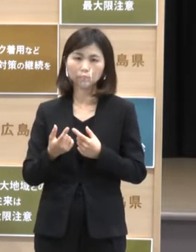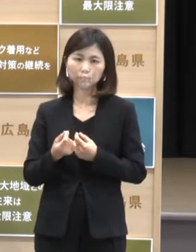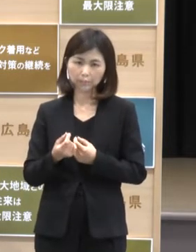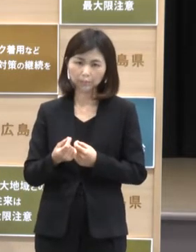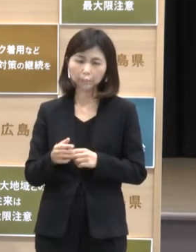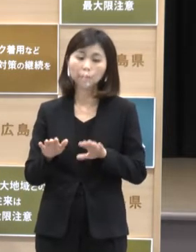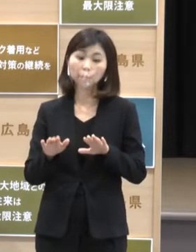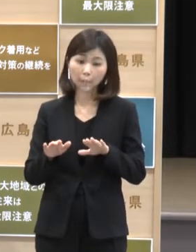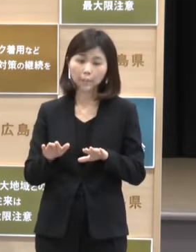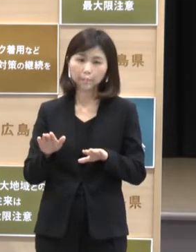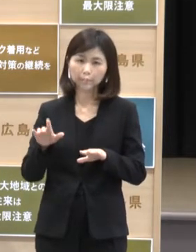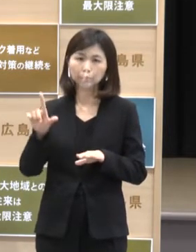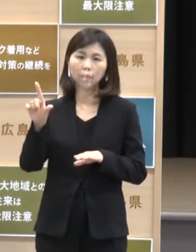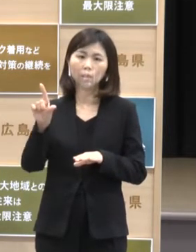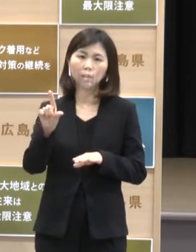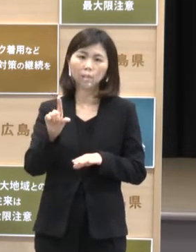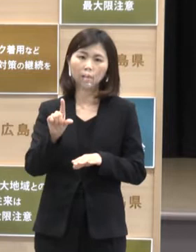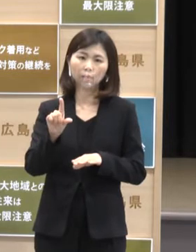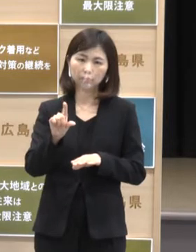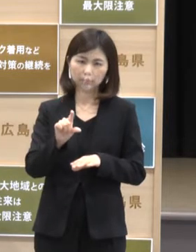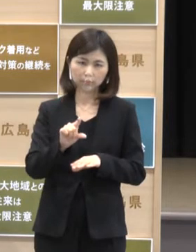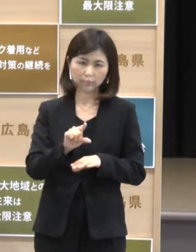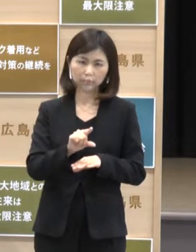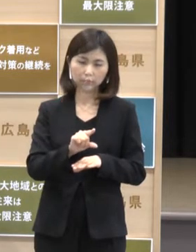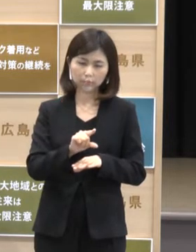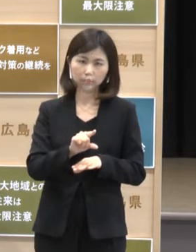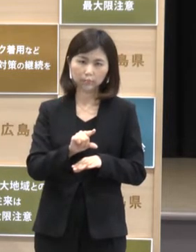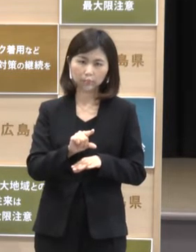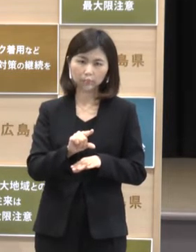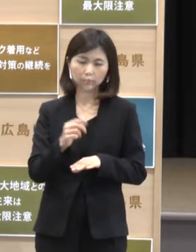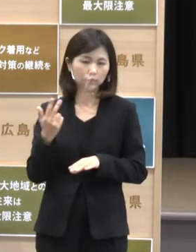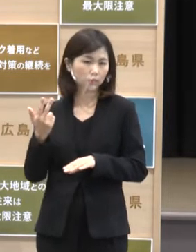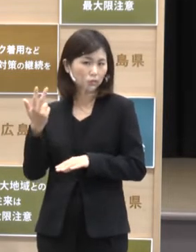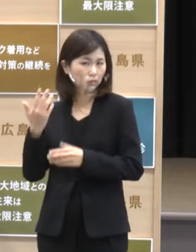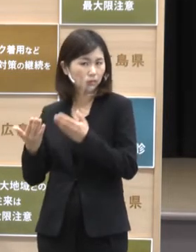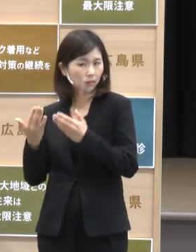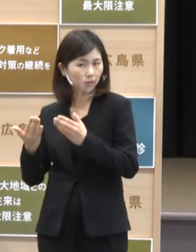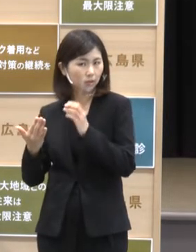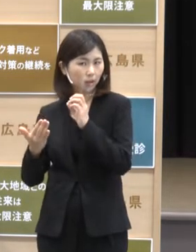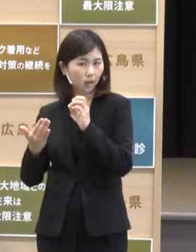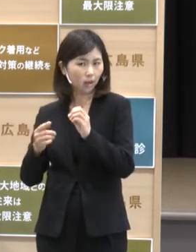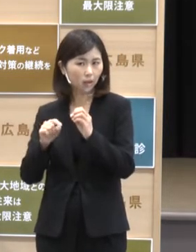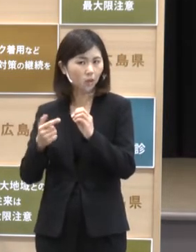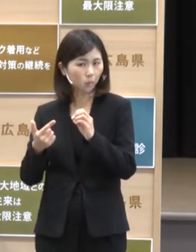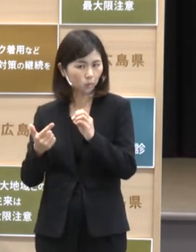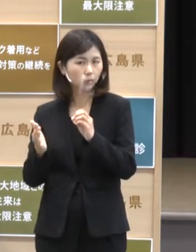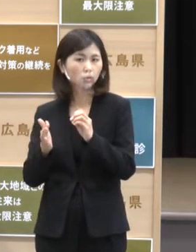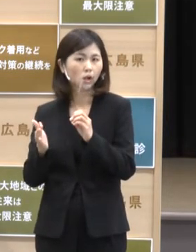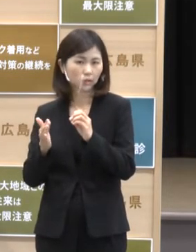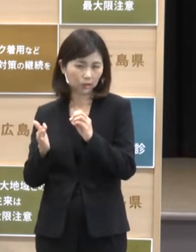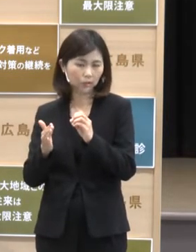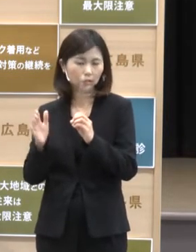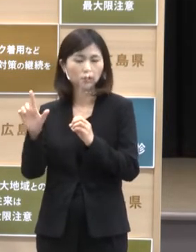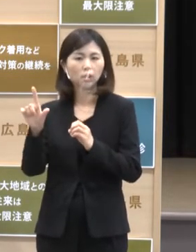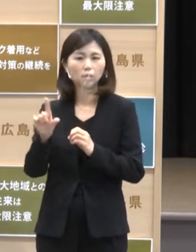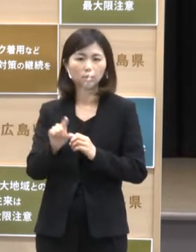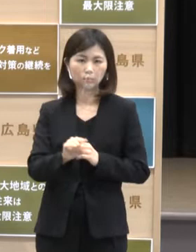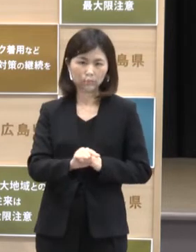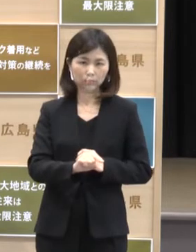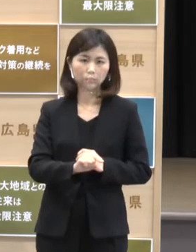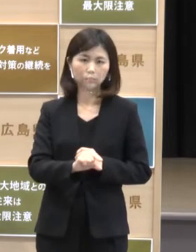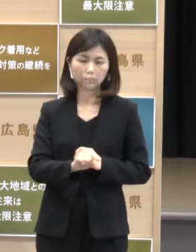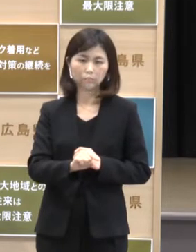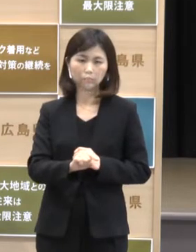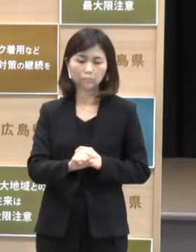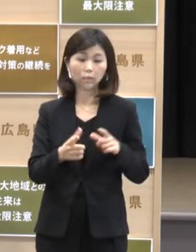こう緩やかな減少傾向というか、まあ、特に直近はですね、前週比 0.6 とかそういうレベルで、まあ、下がってきてまして、でこれ